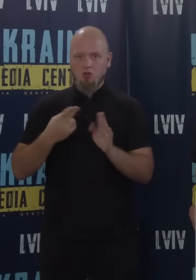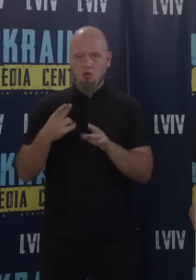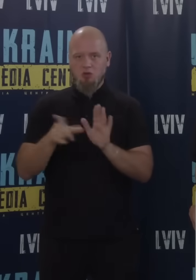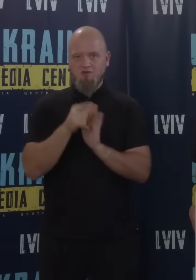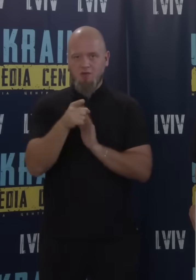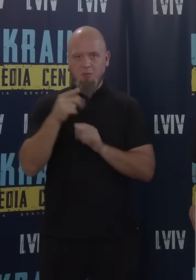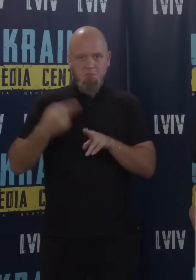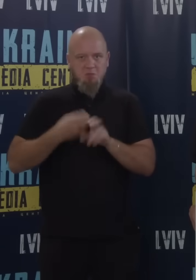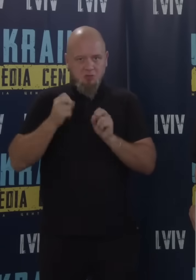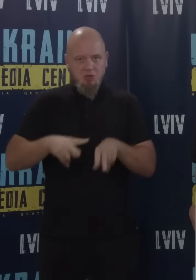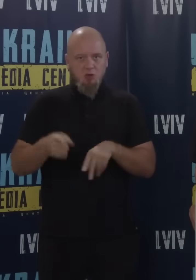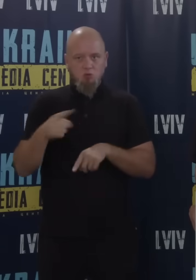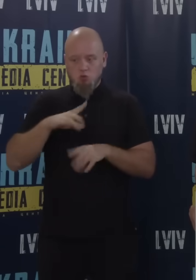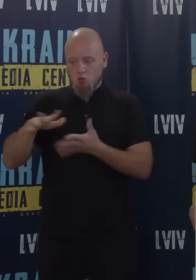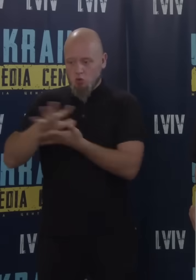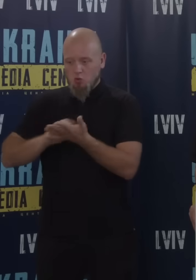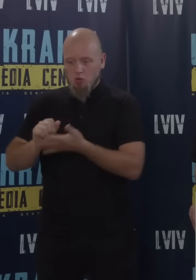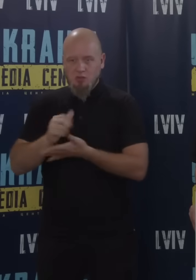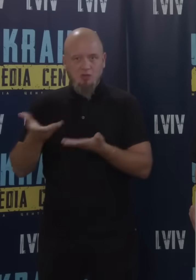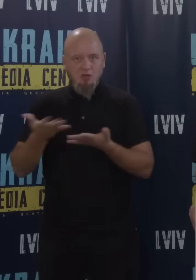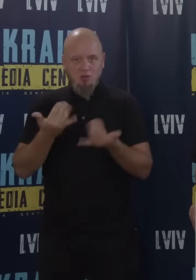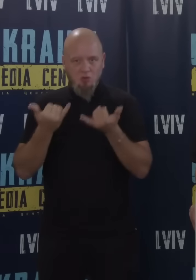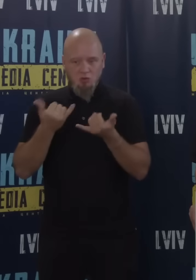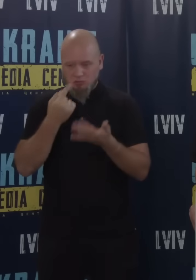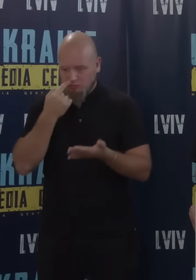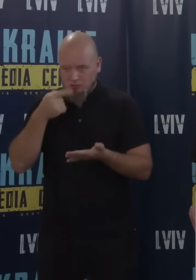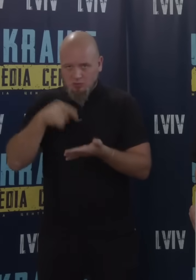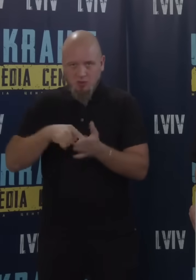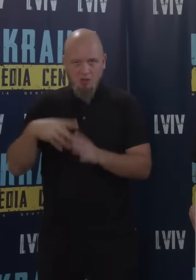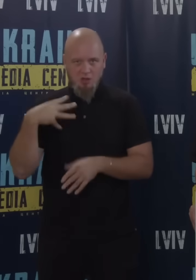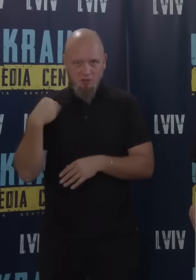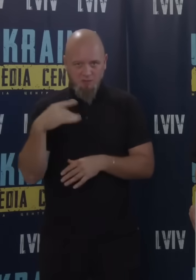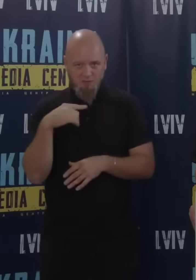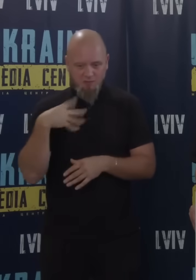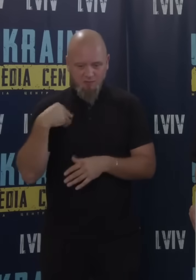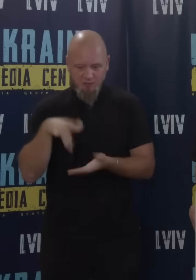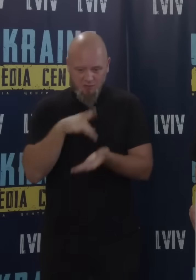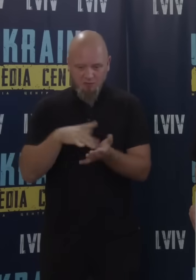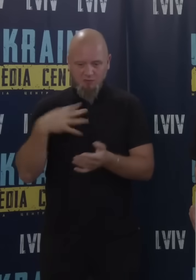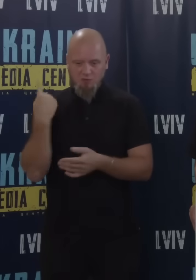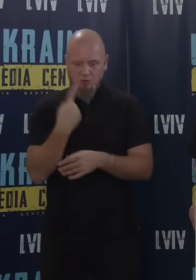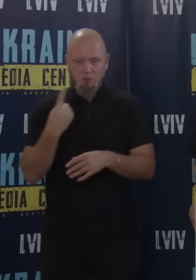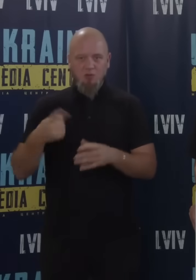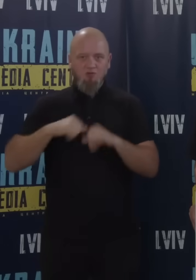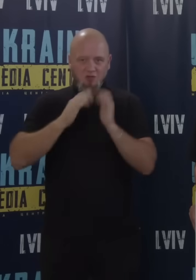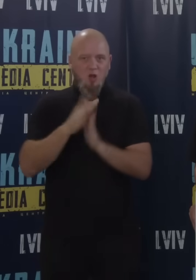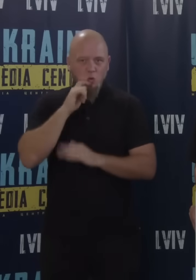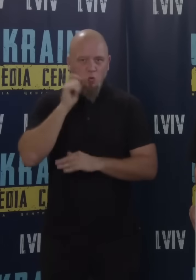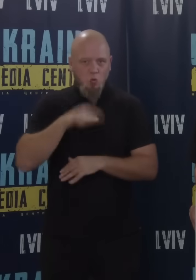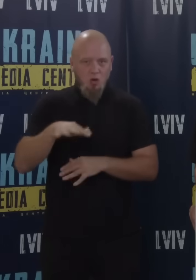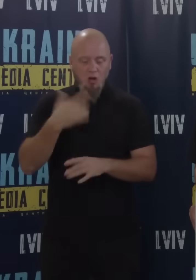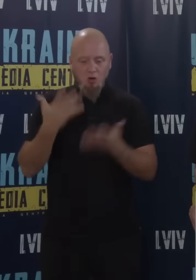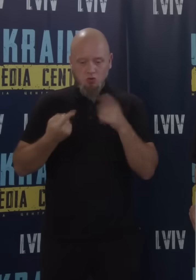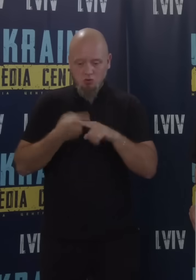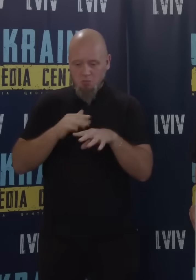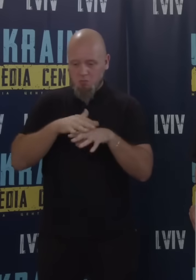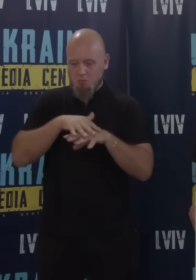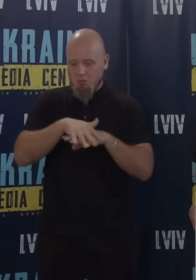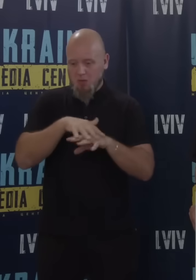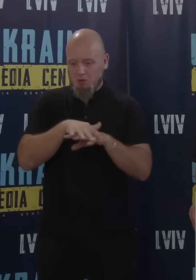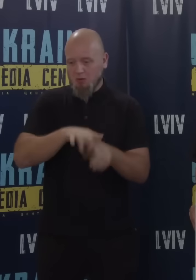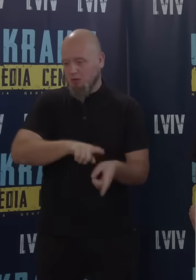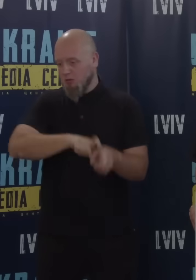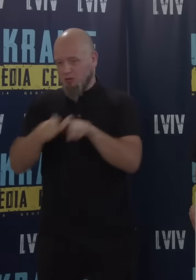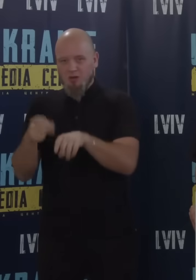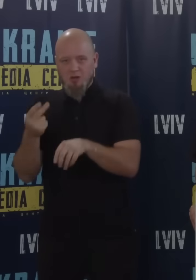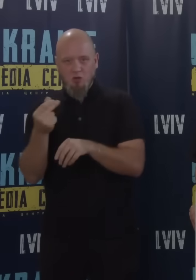вами безпеки. Тому що руйнації, які сьогодні зазнав Львів і Львівська область, і Львів Україну, це, щоб перерахувати на